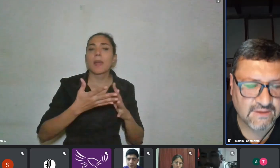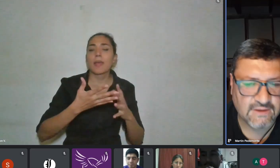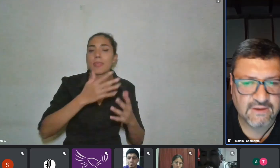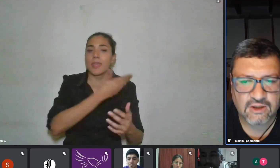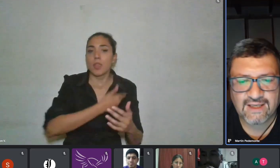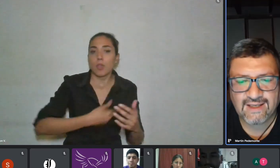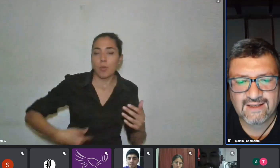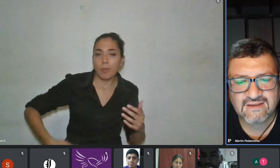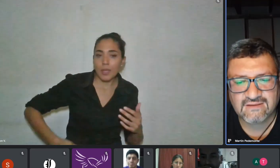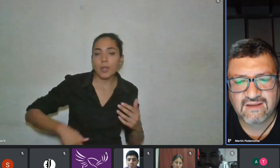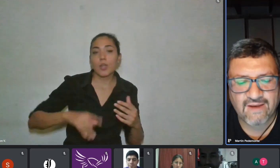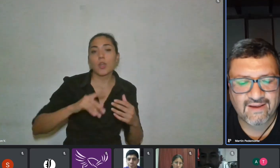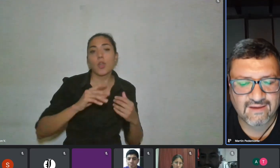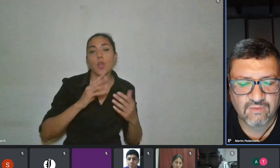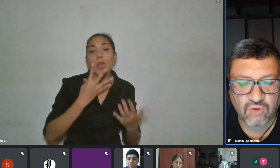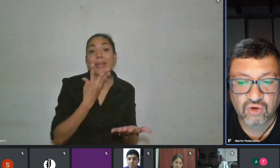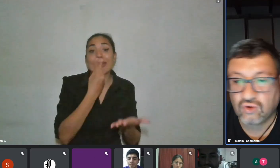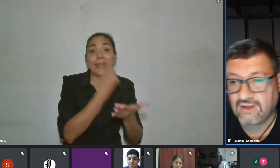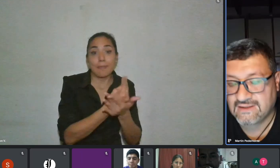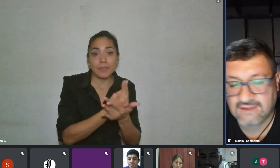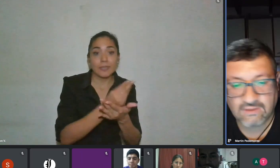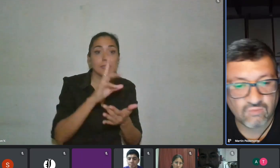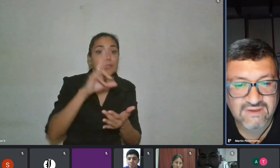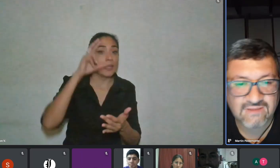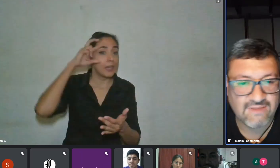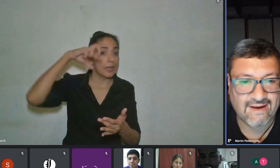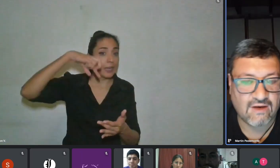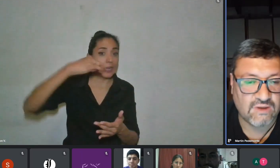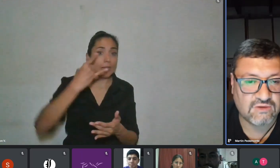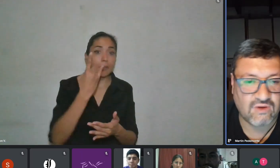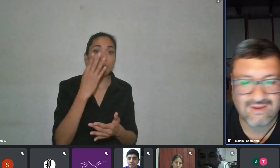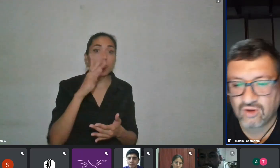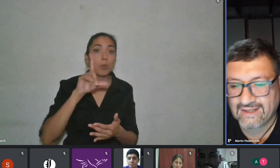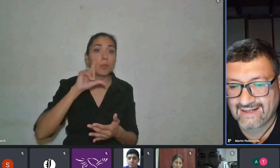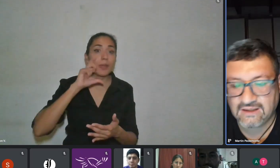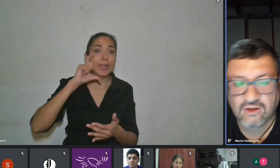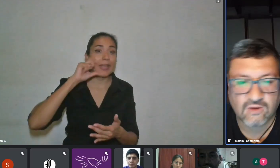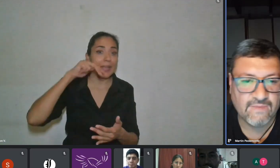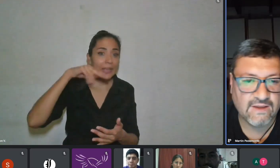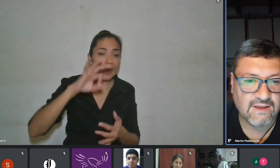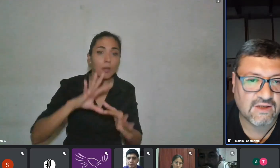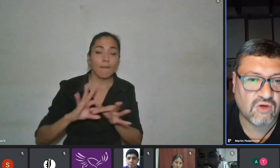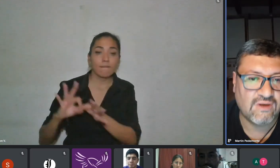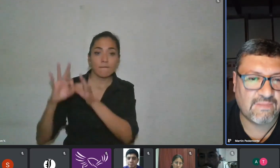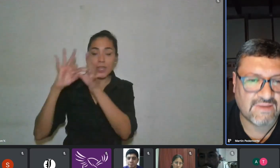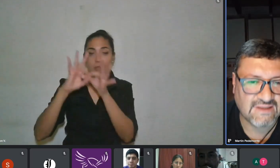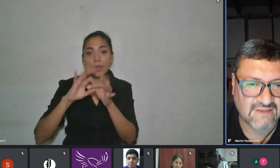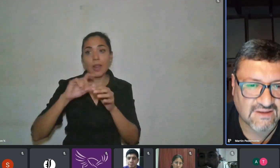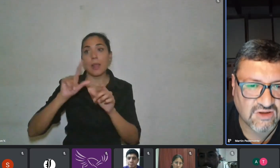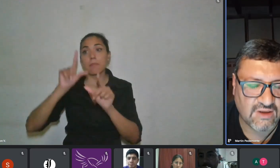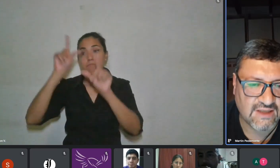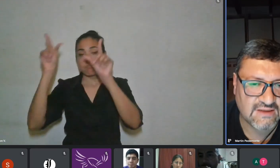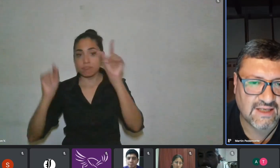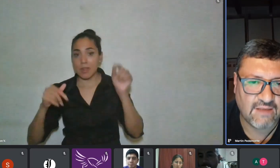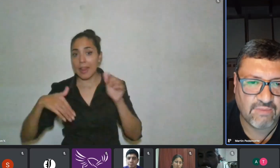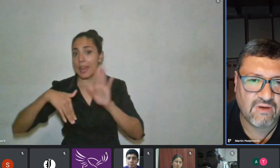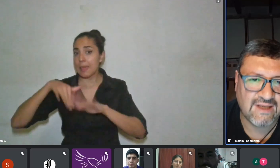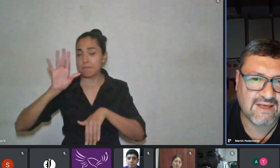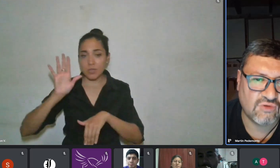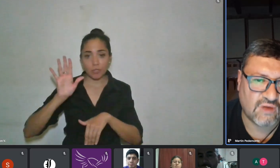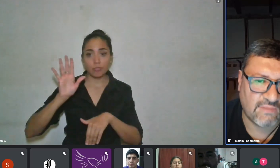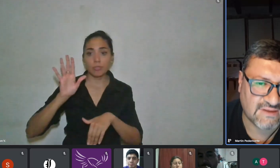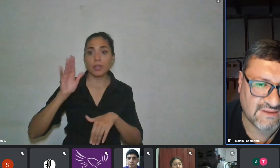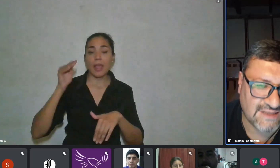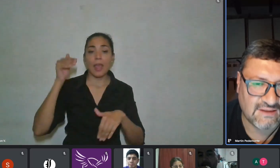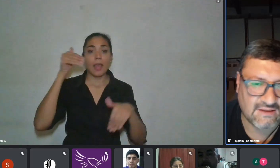federal. El sistema de voto es muy similar al nuestro, es democrático, es con representación, es decir, que el pueblo